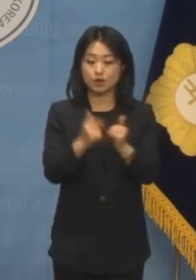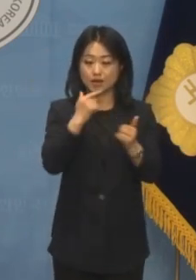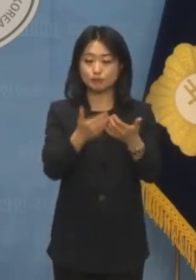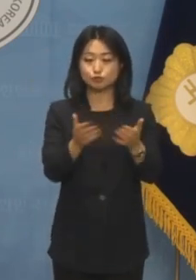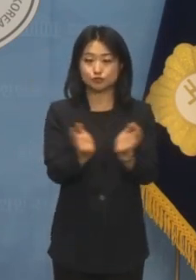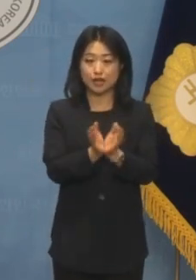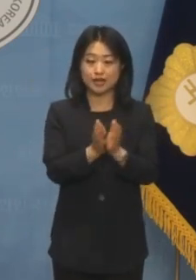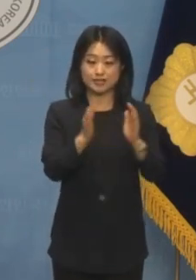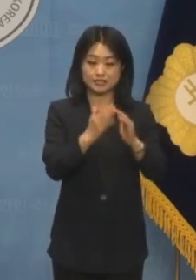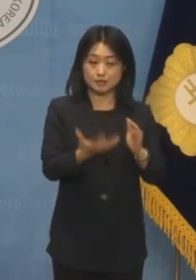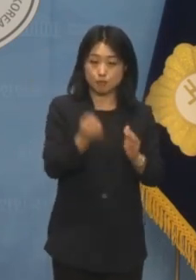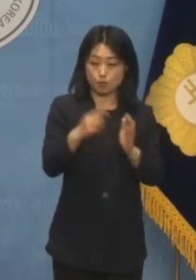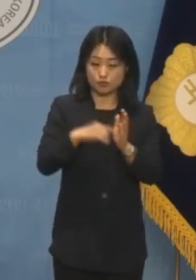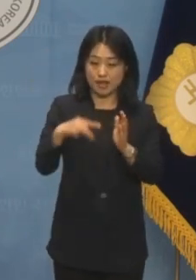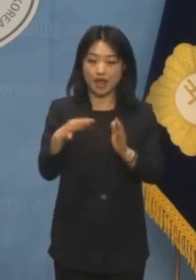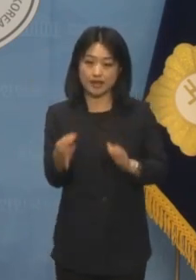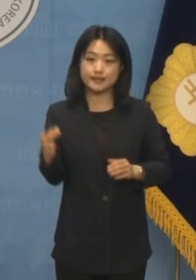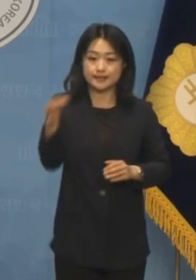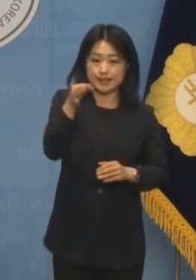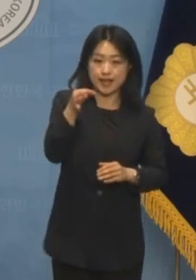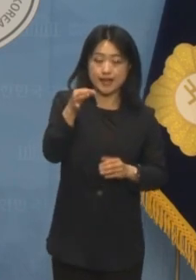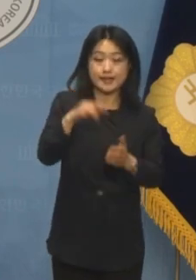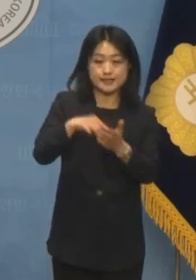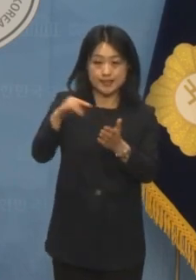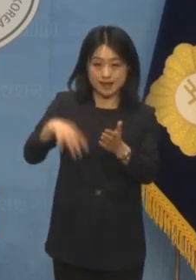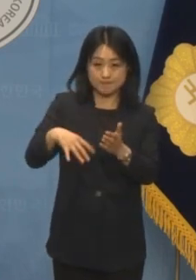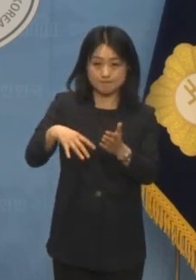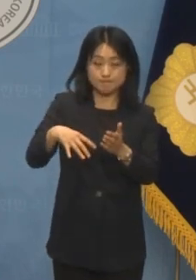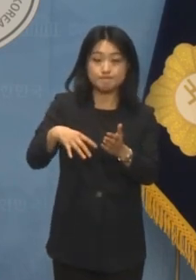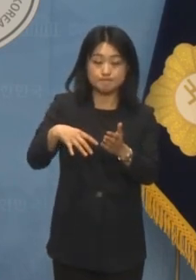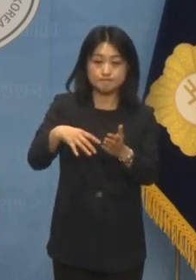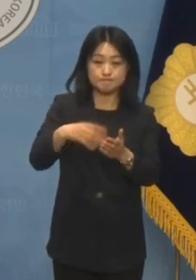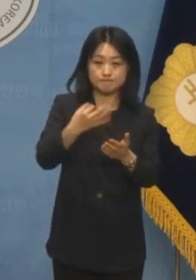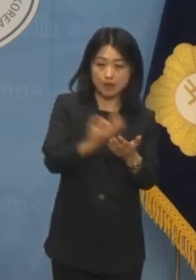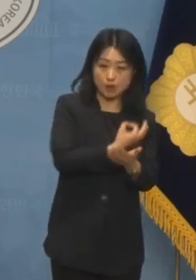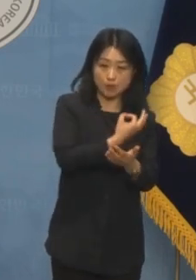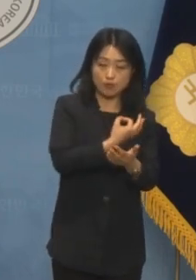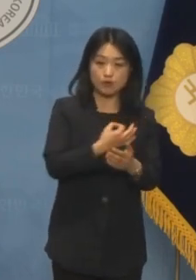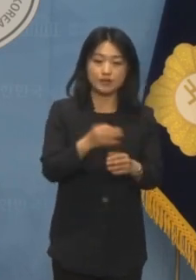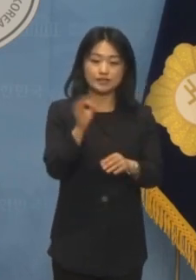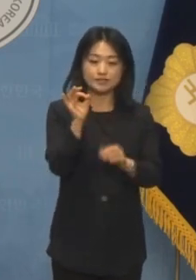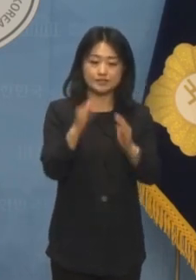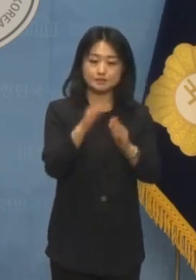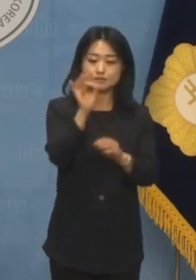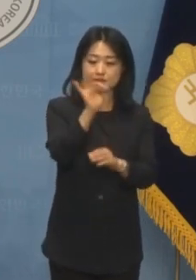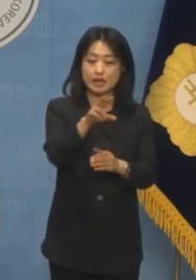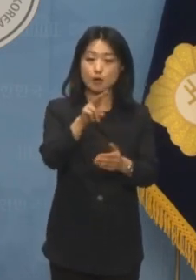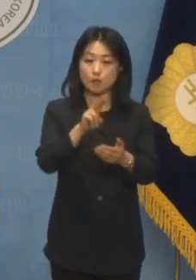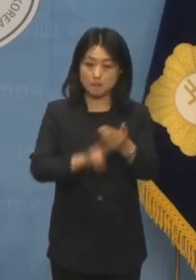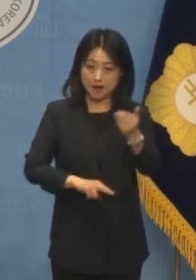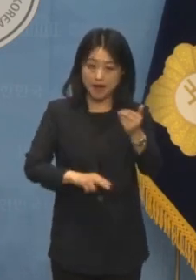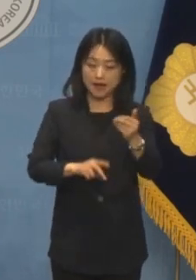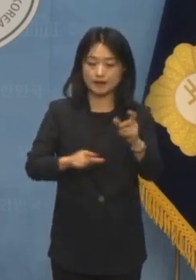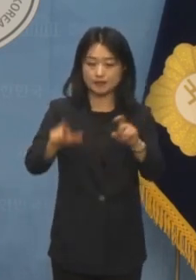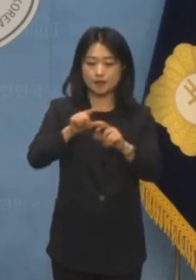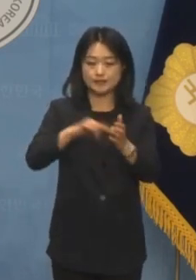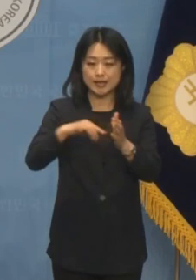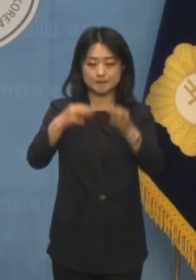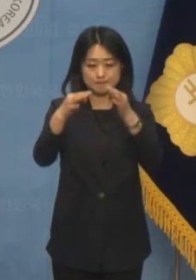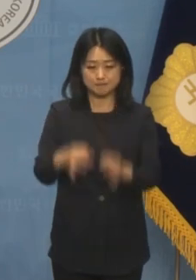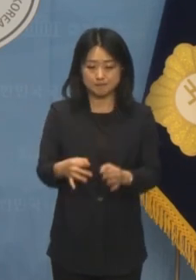사회민주당은 보유세는 높이고 거래세는 낮추는 시장 친화적 토지 공개념제를